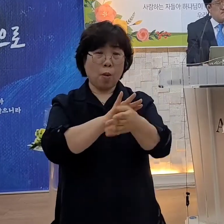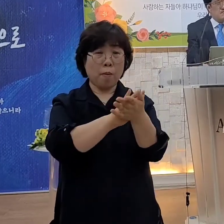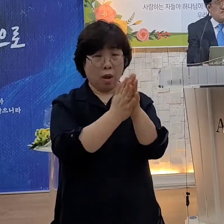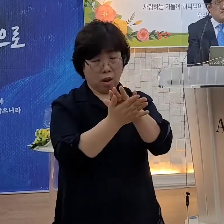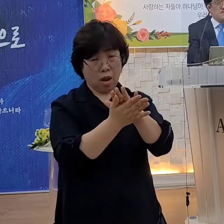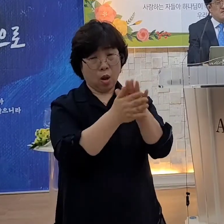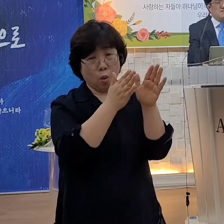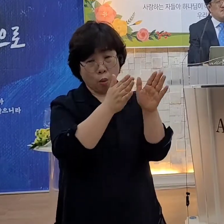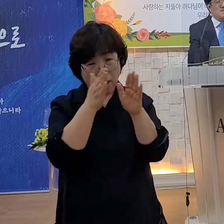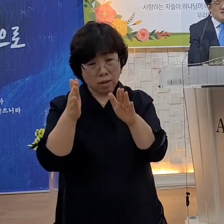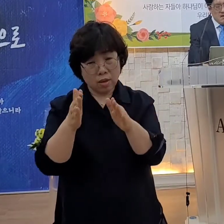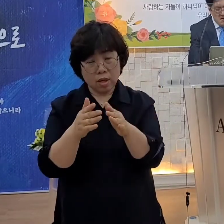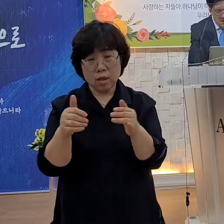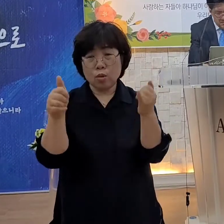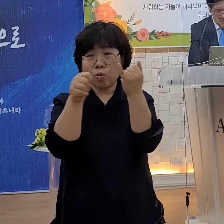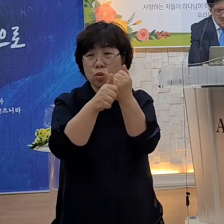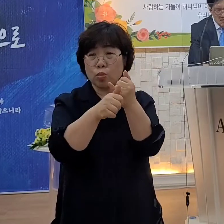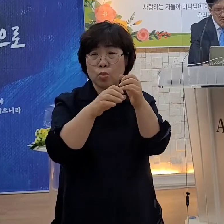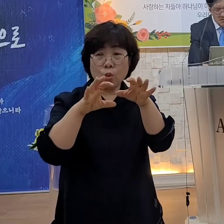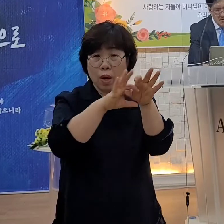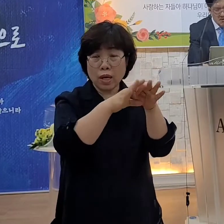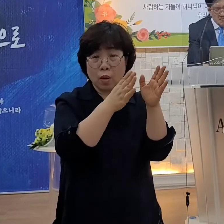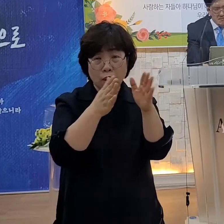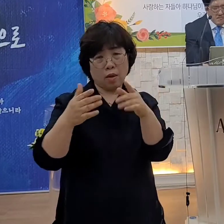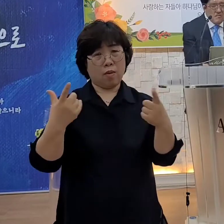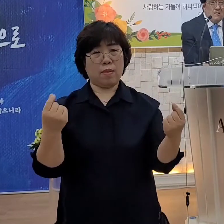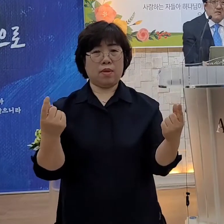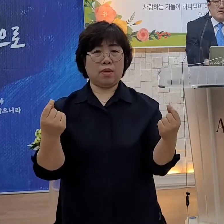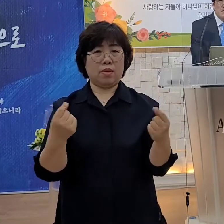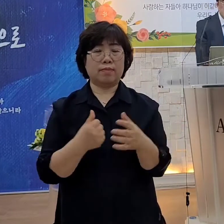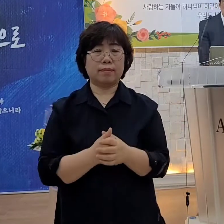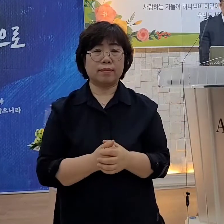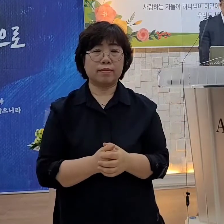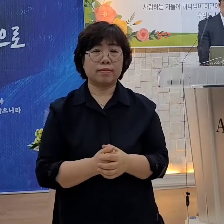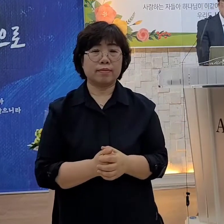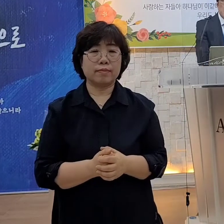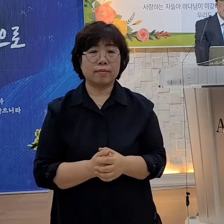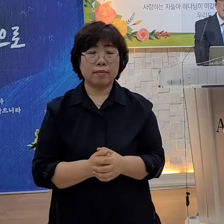기다리기도 하시고, 또는 가르치기도 하시면서